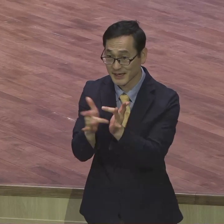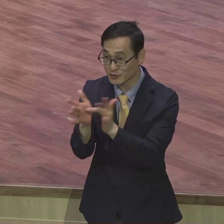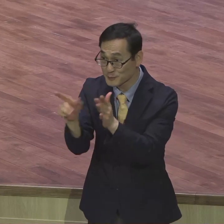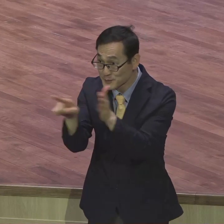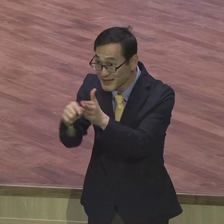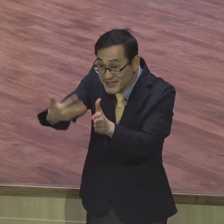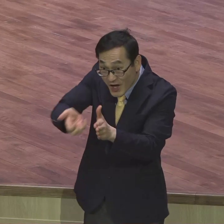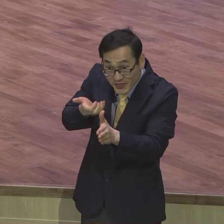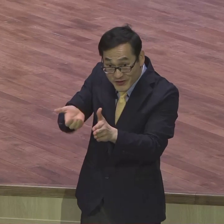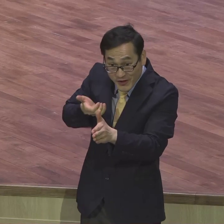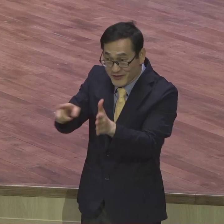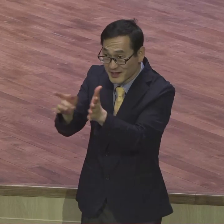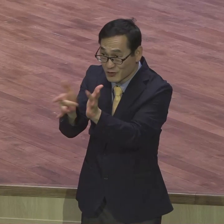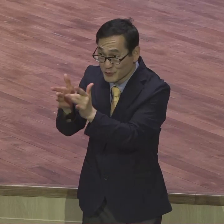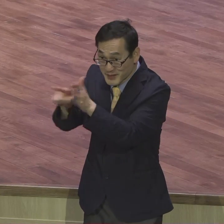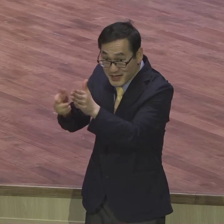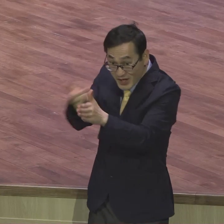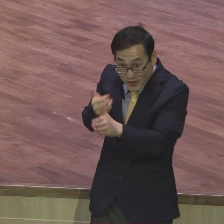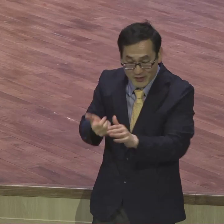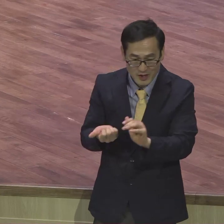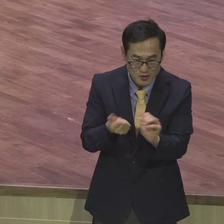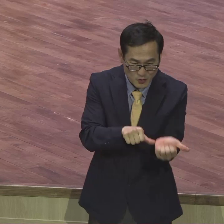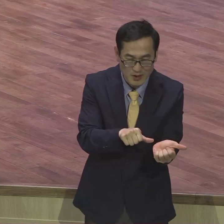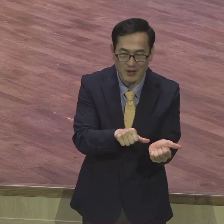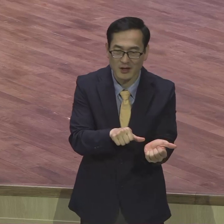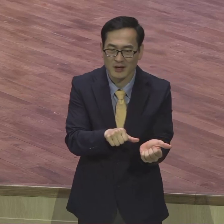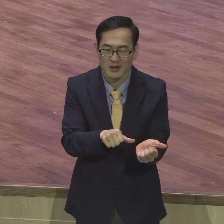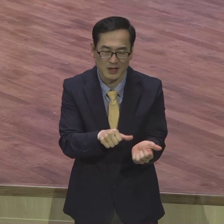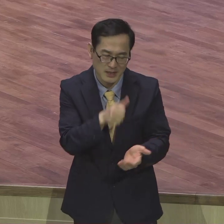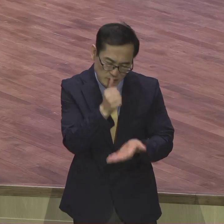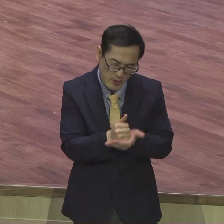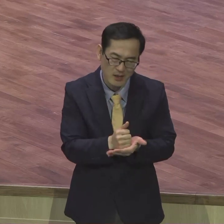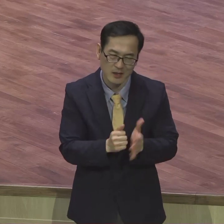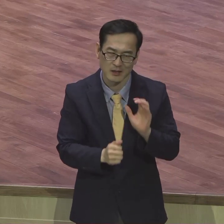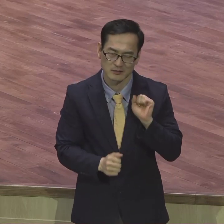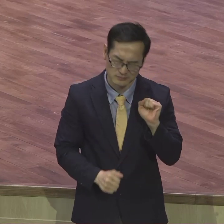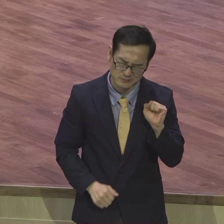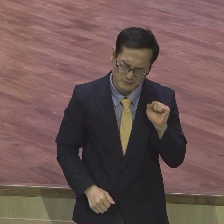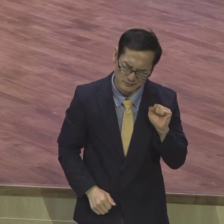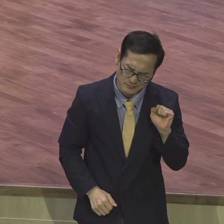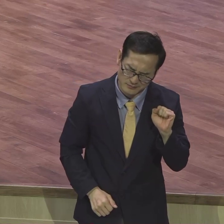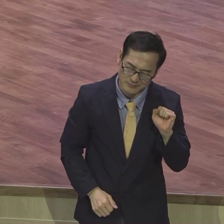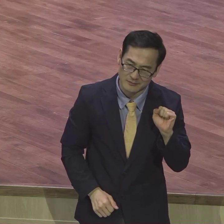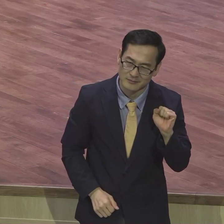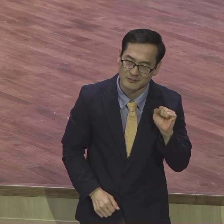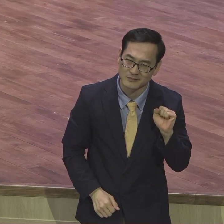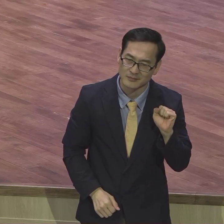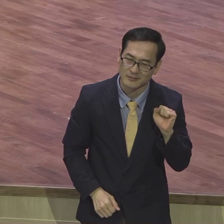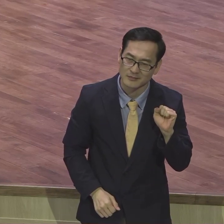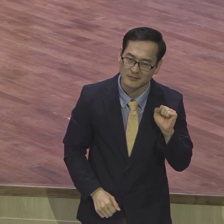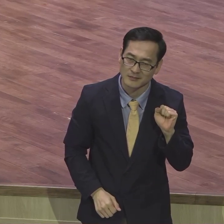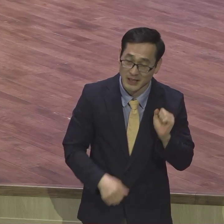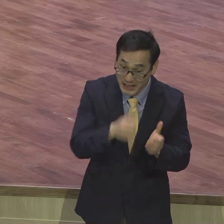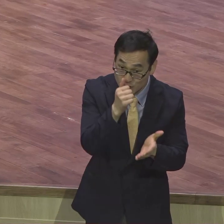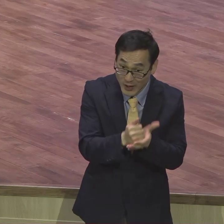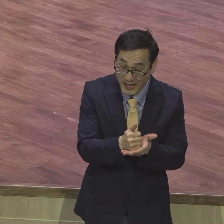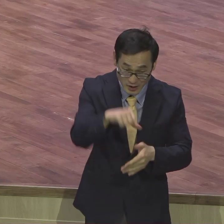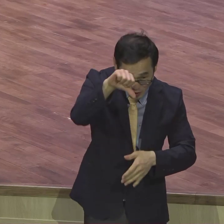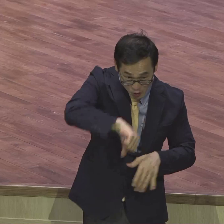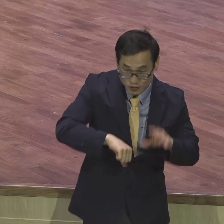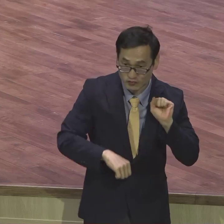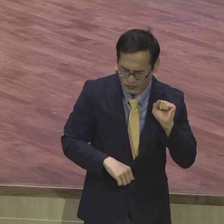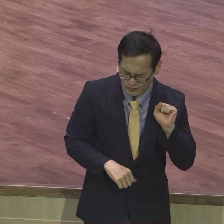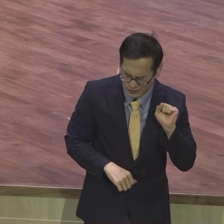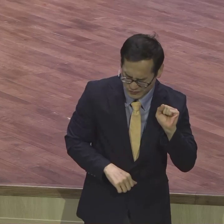전에 죄와 사망의 법이에요. 그냥 쫄쫄쫄 잘매요. 죄에 잡혀요. 죄의 저주를